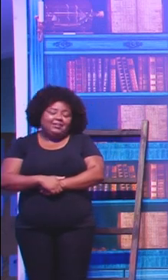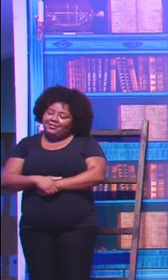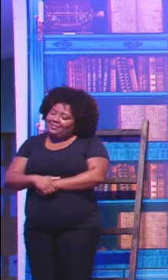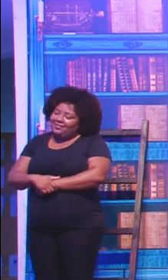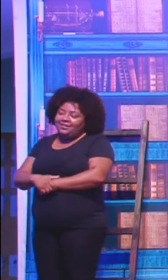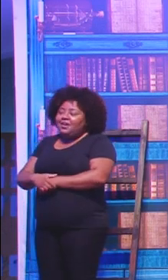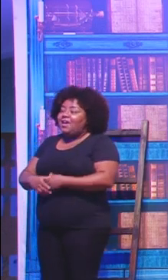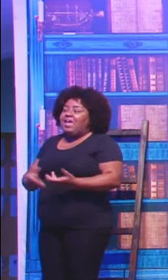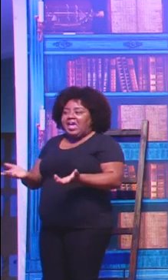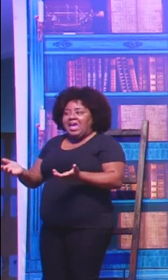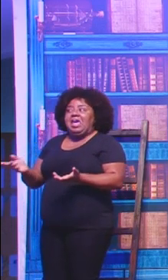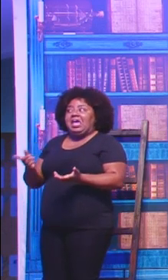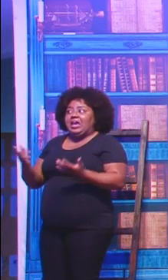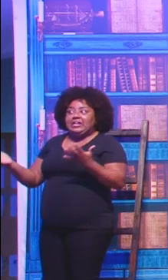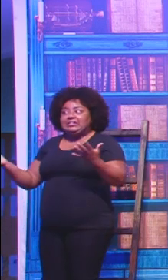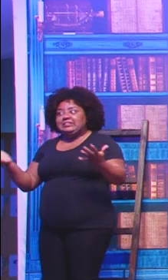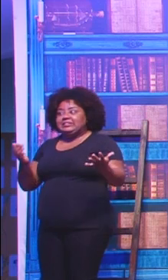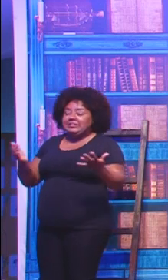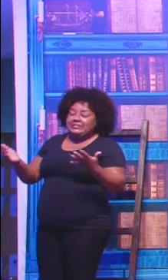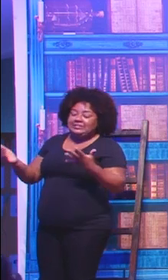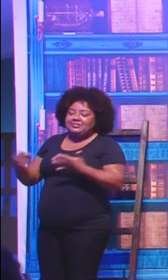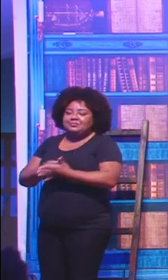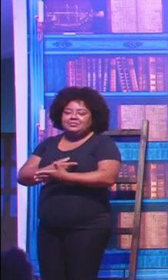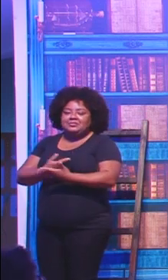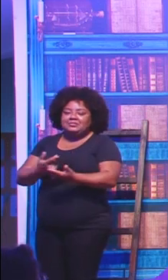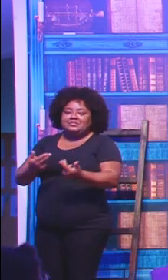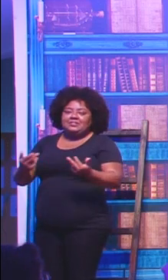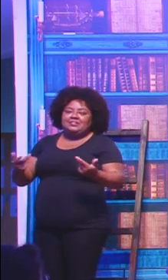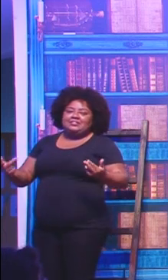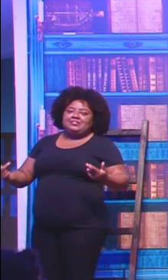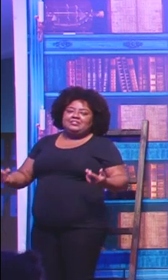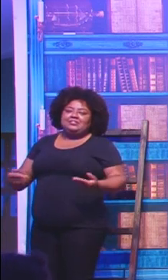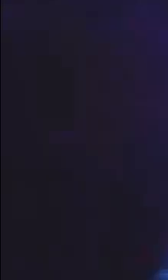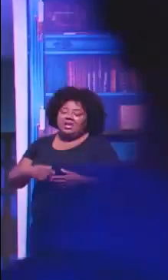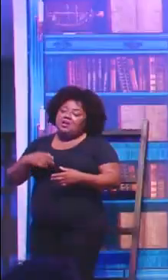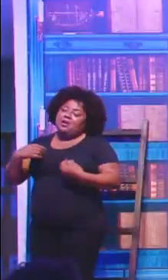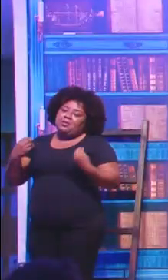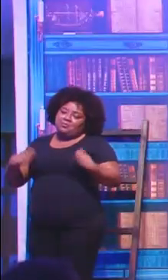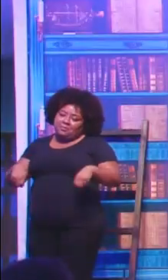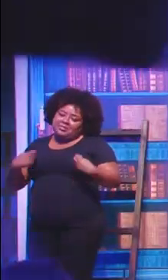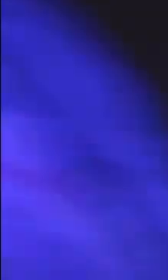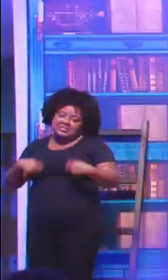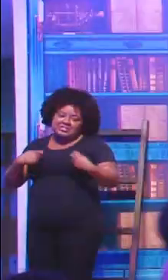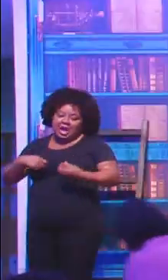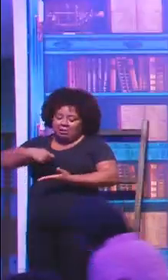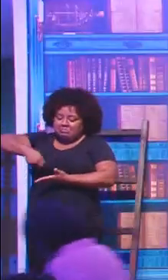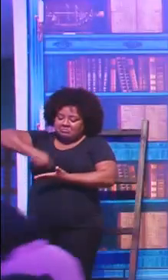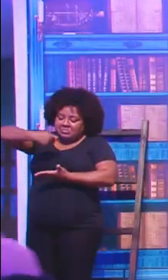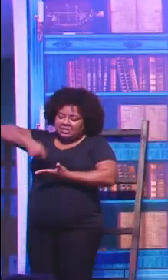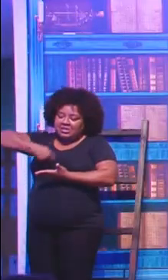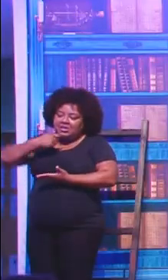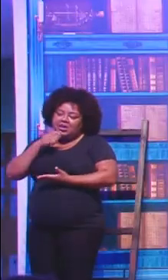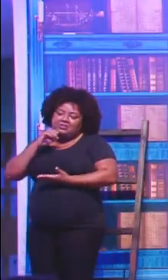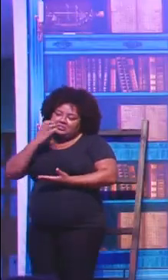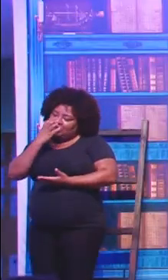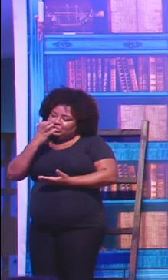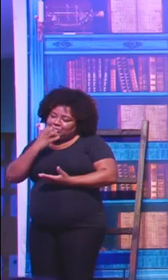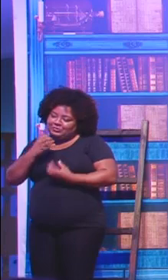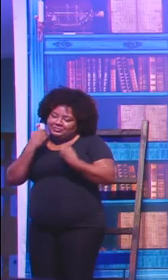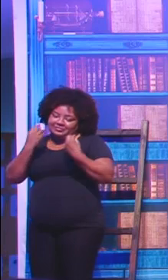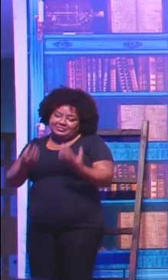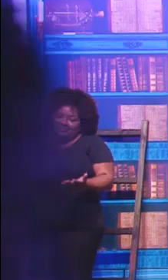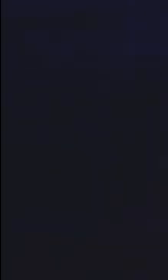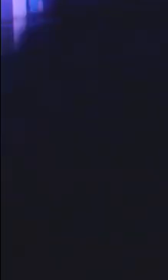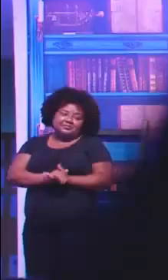Eles me colocam em muita saia justa, né? Eu vou ter que oferecer mingau de cachorro quando ele vier à Bahia. Se ele vai gostar, eu não sei.